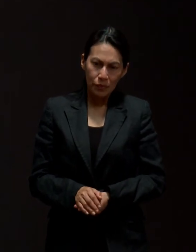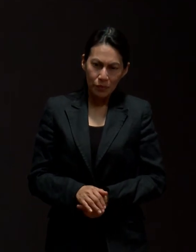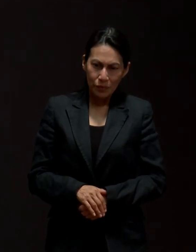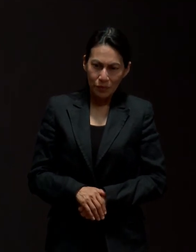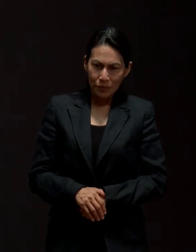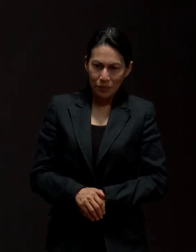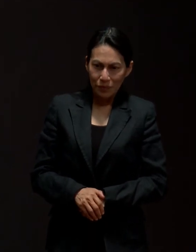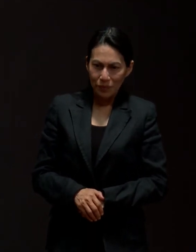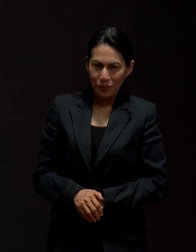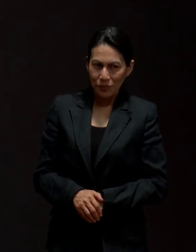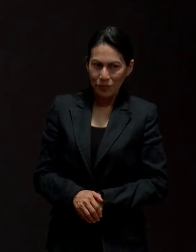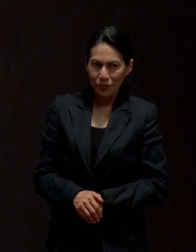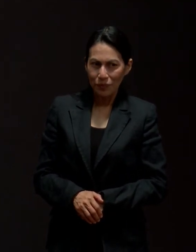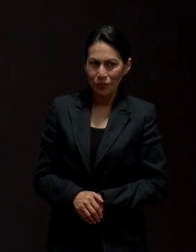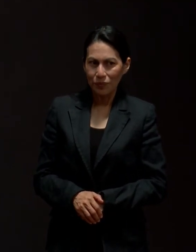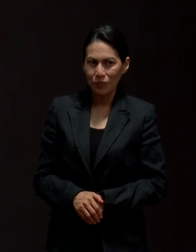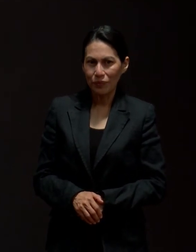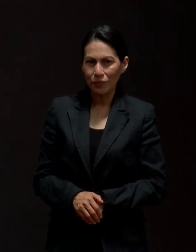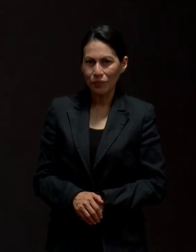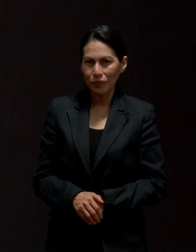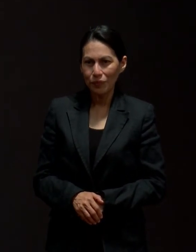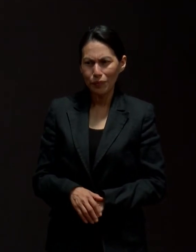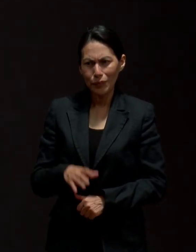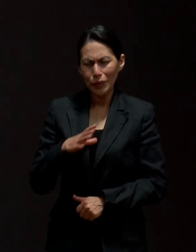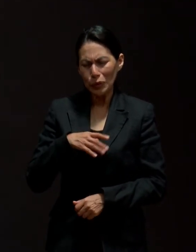Cuéntenos alguna anécdota especial.